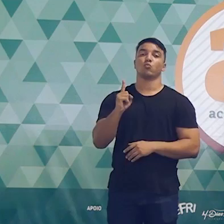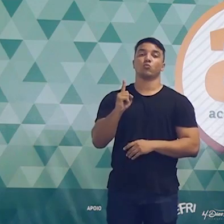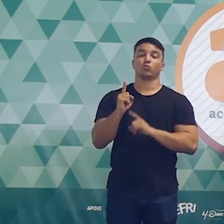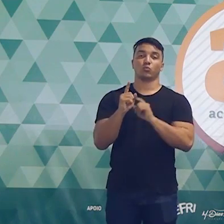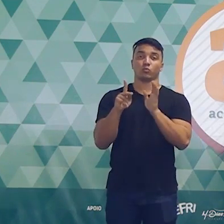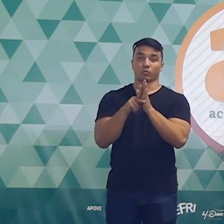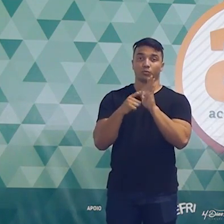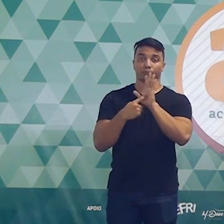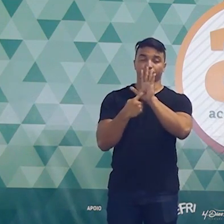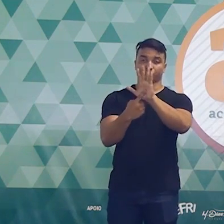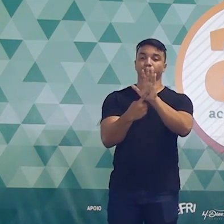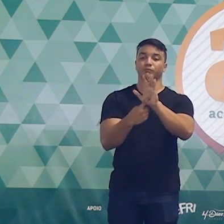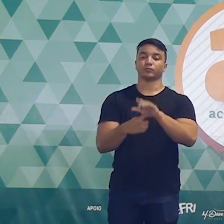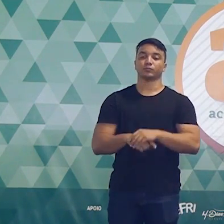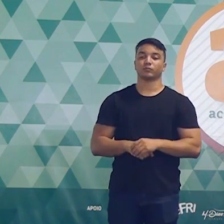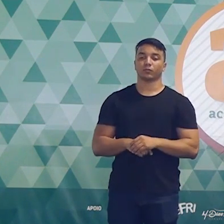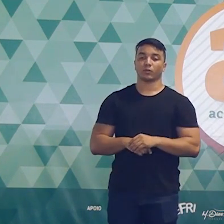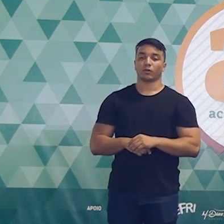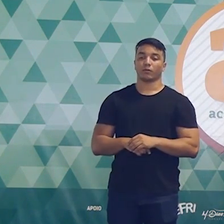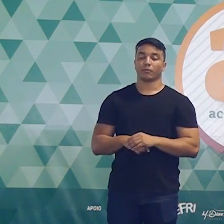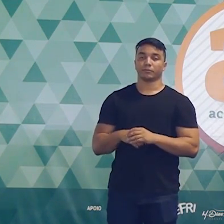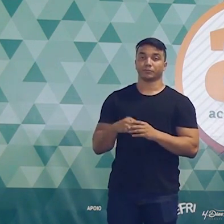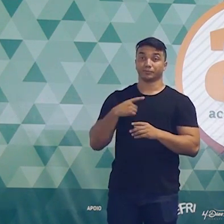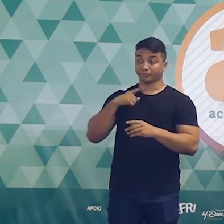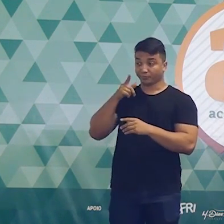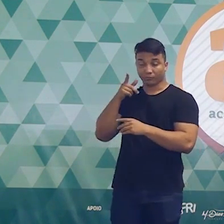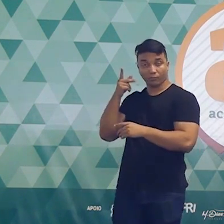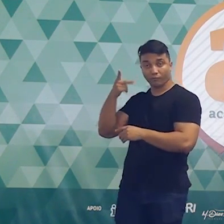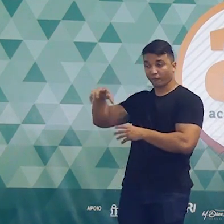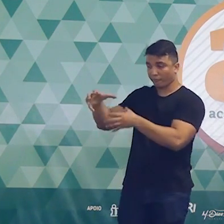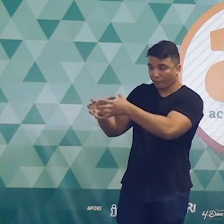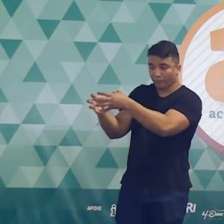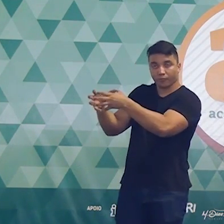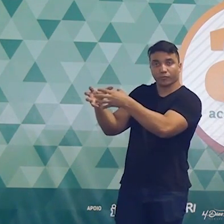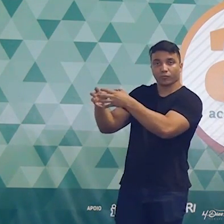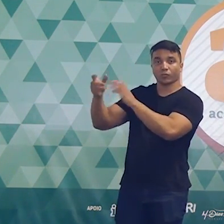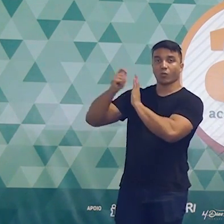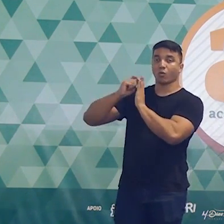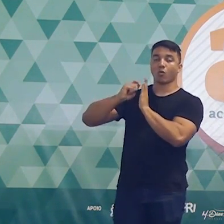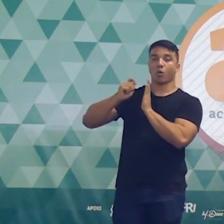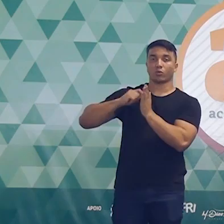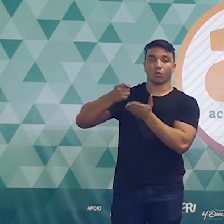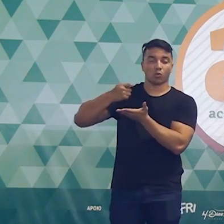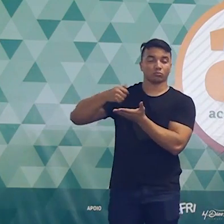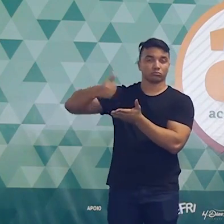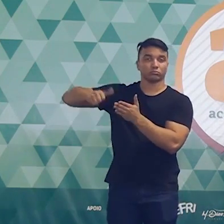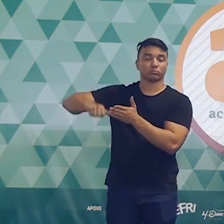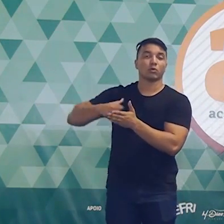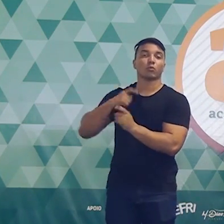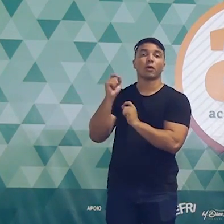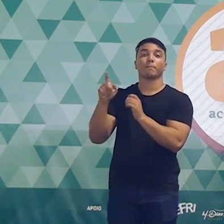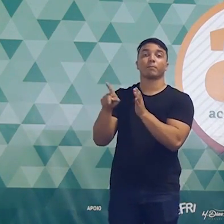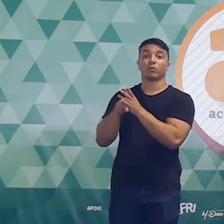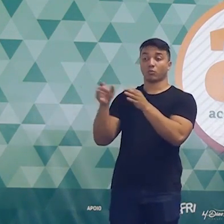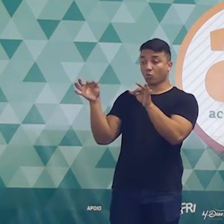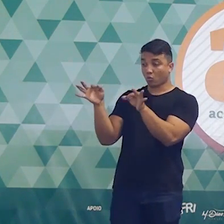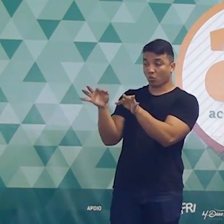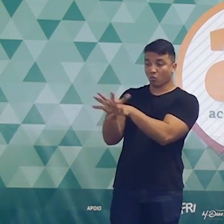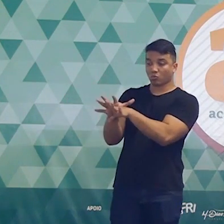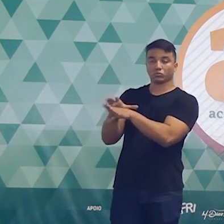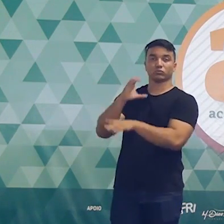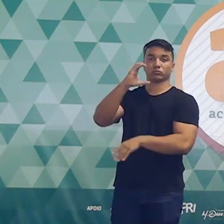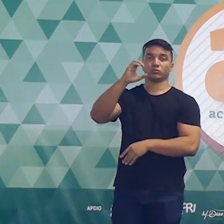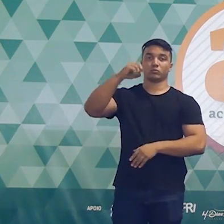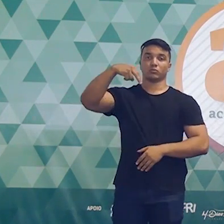na projeção é o seguinte: os corretores foram treinados para que no processo interventivo, na parte de conclusão, na